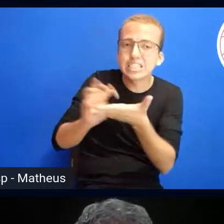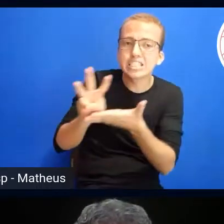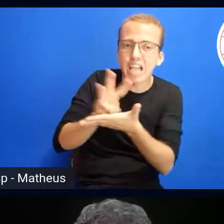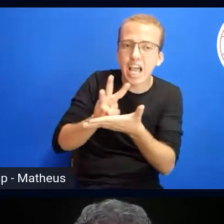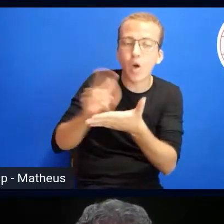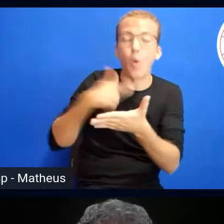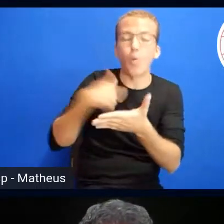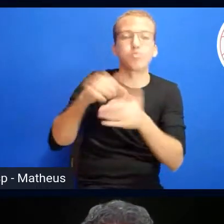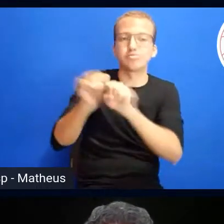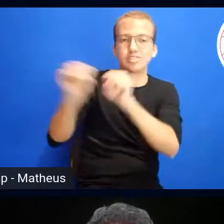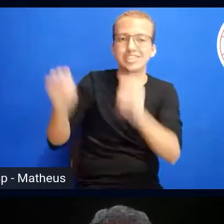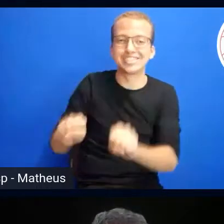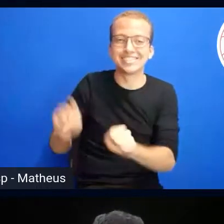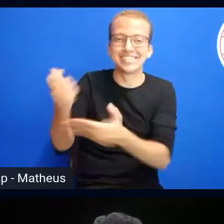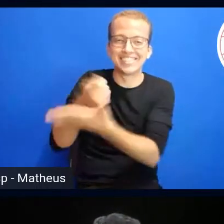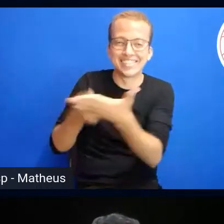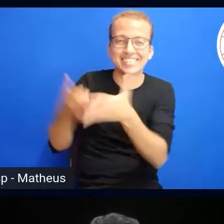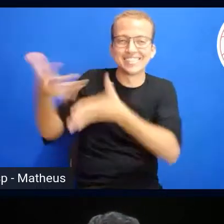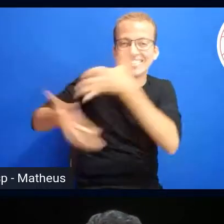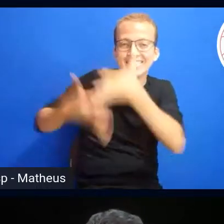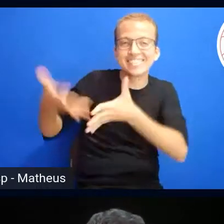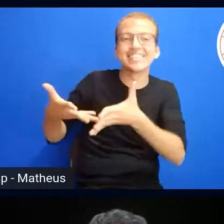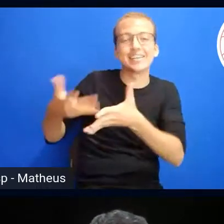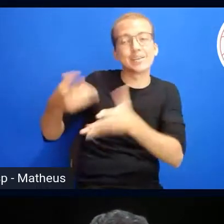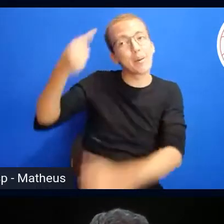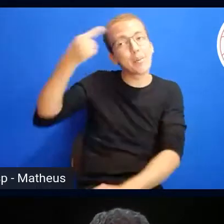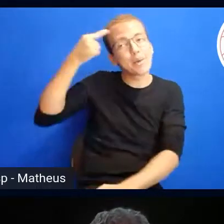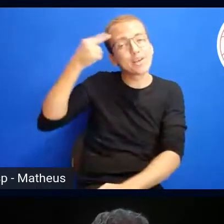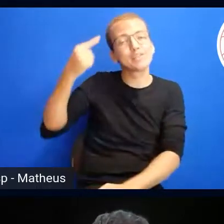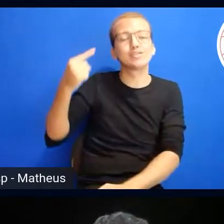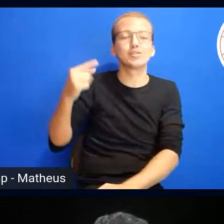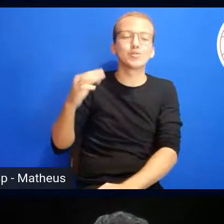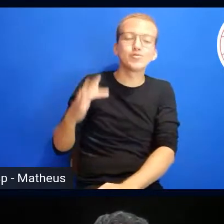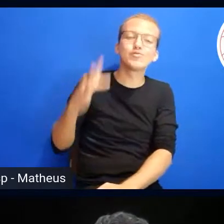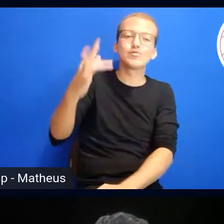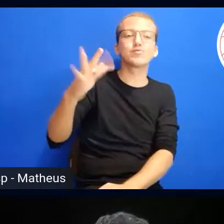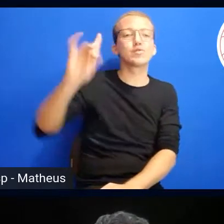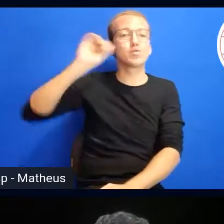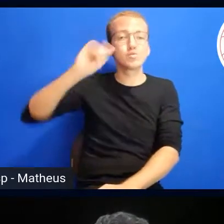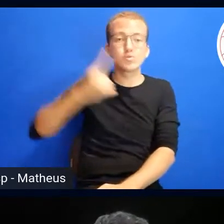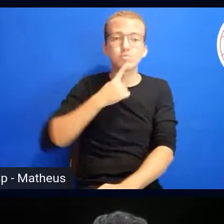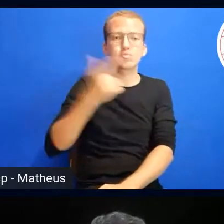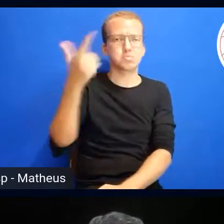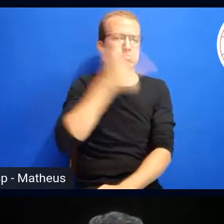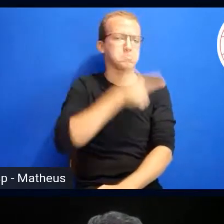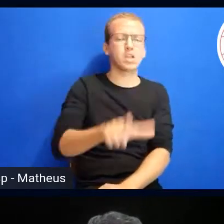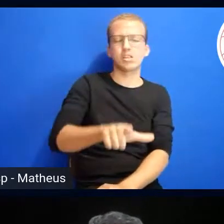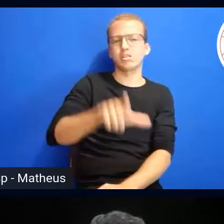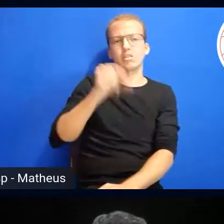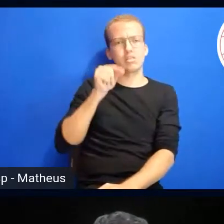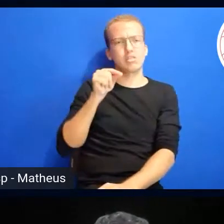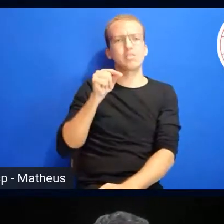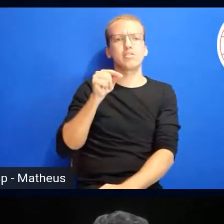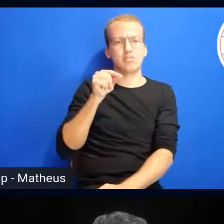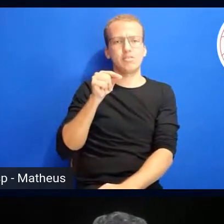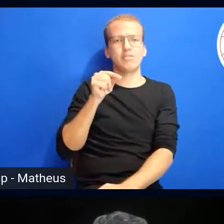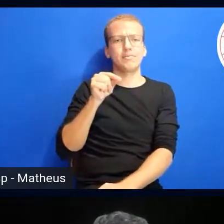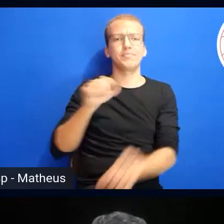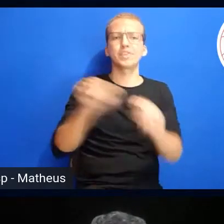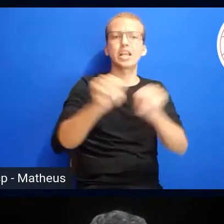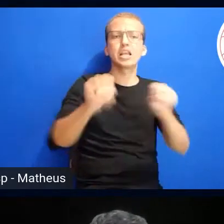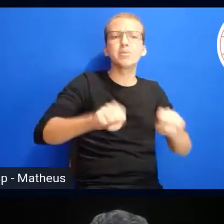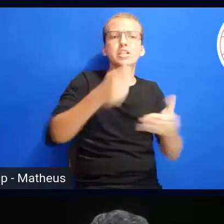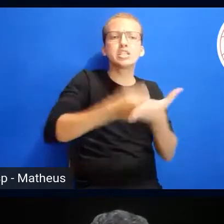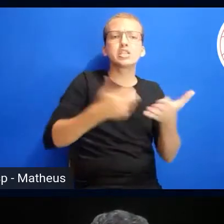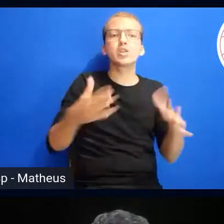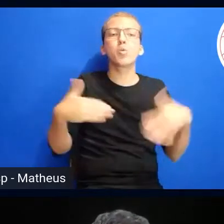dia surdos possam fazer, né, a sua opção de escolha para que realmente isso seja